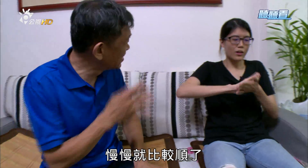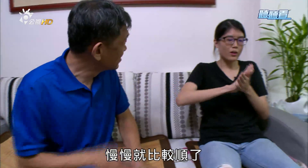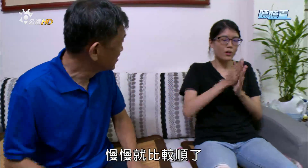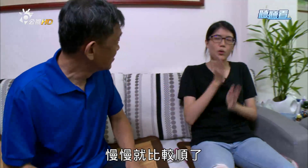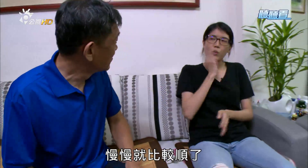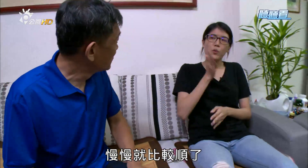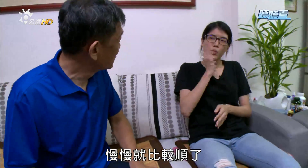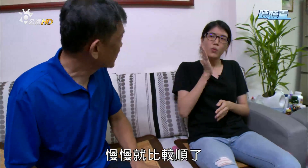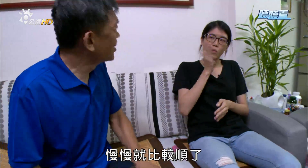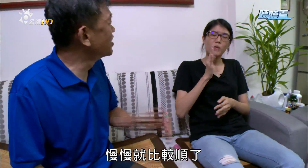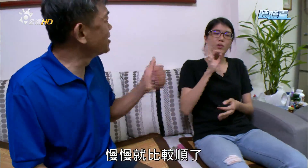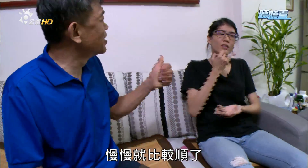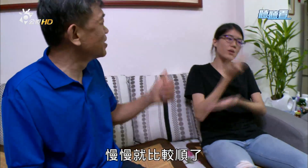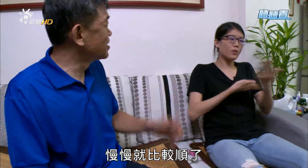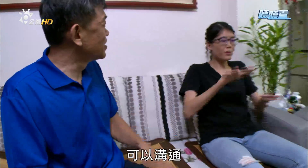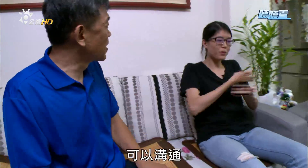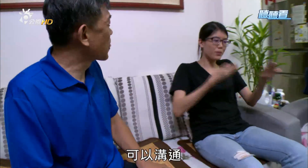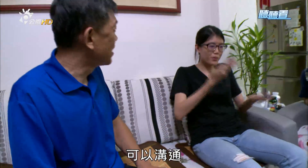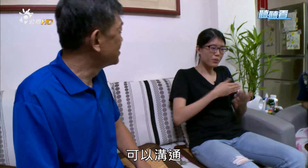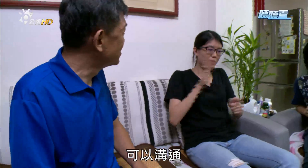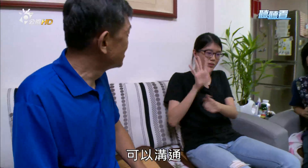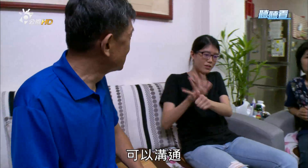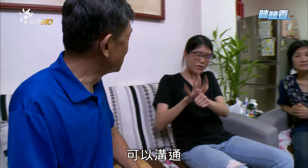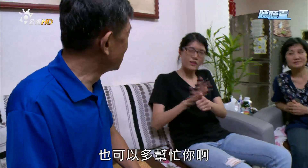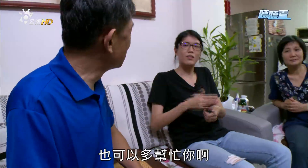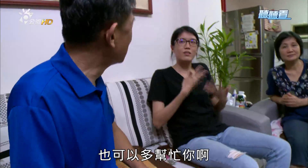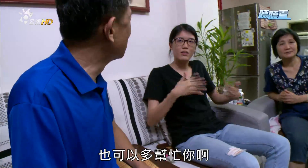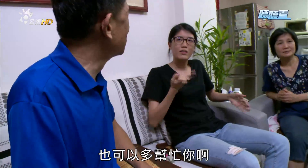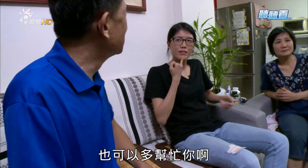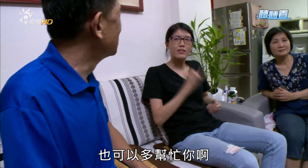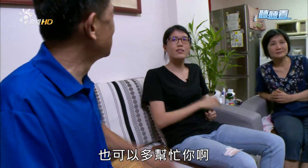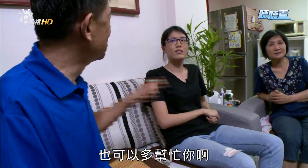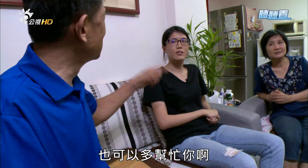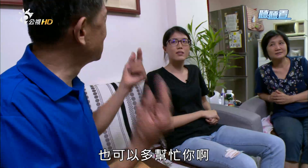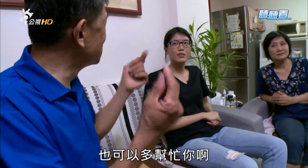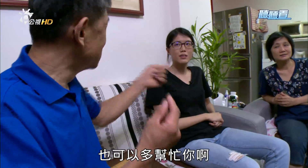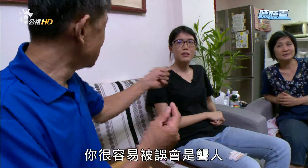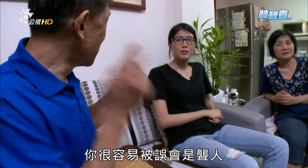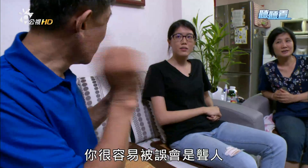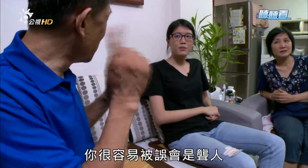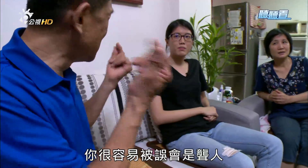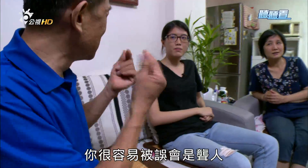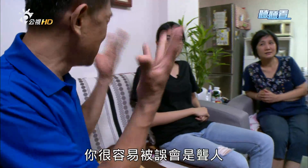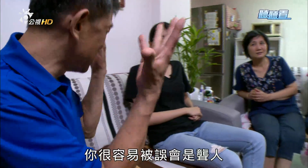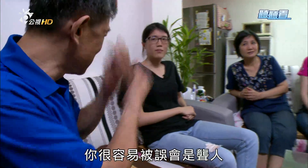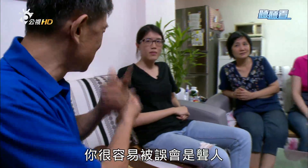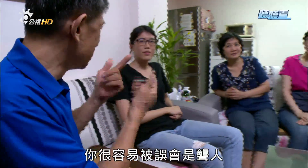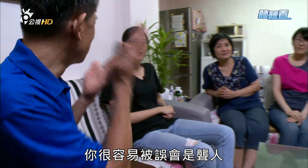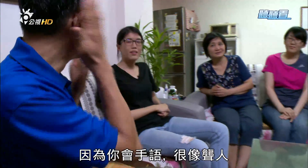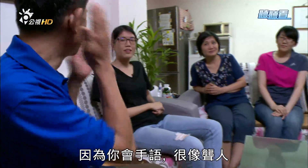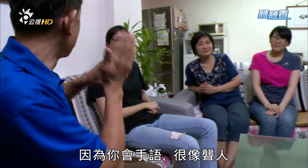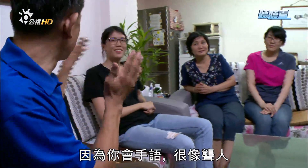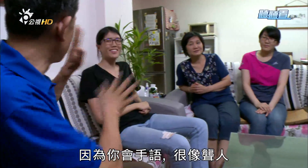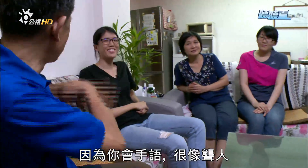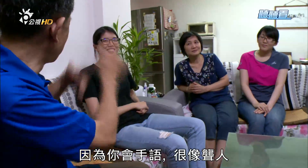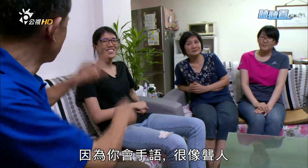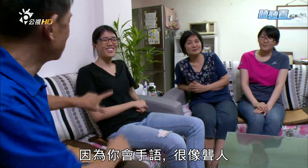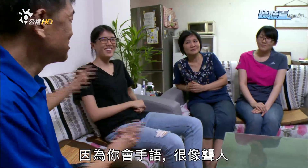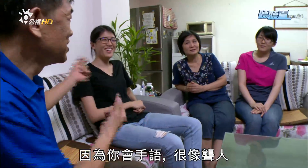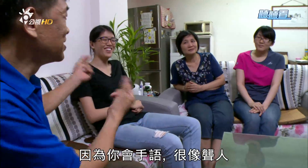就比较顺了。可以沟通，也可以多帮忙你啊。 你很容易被误会是聋人，因为你会手语，很像聋